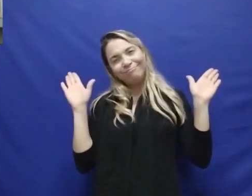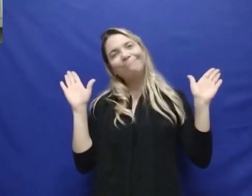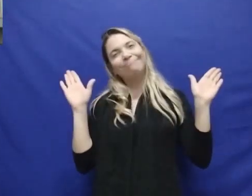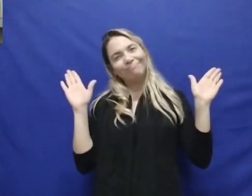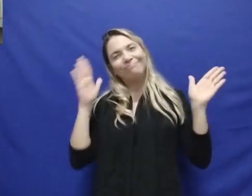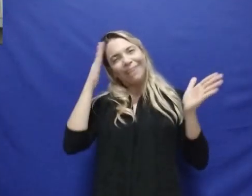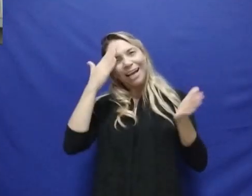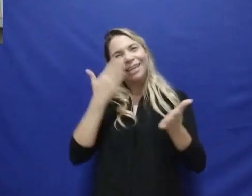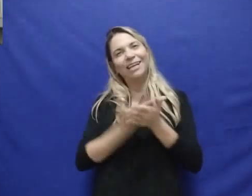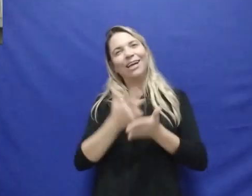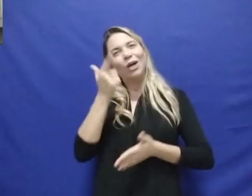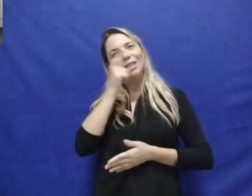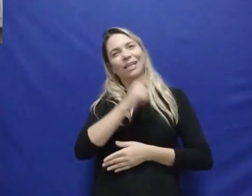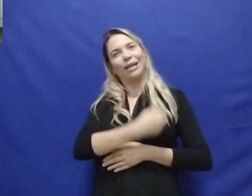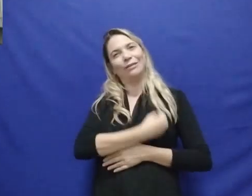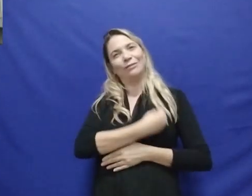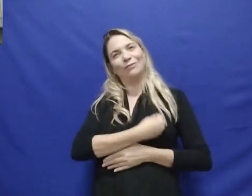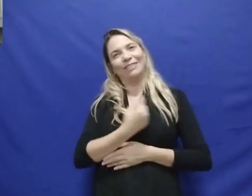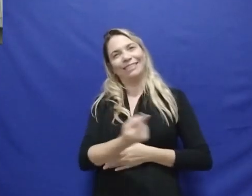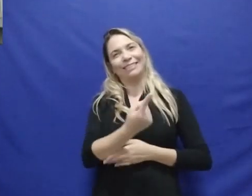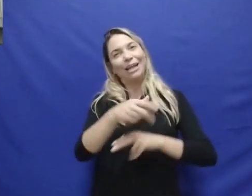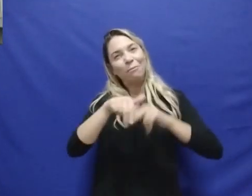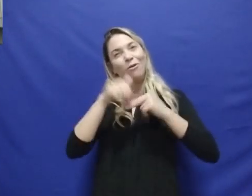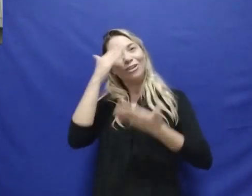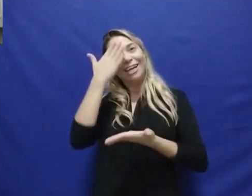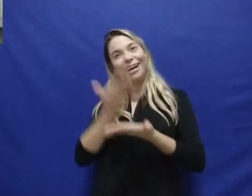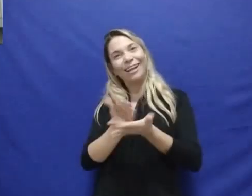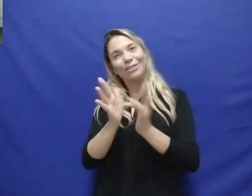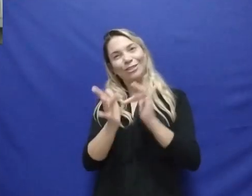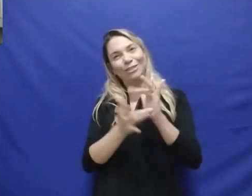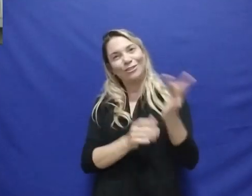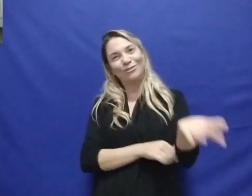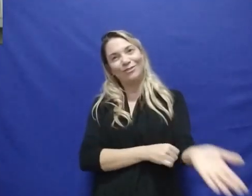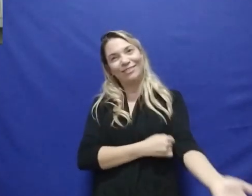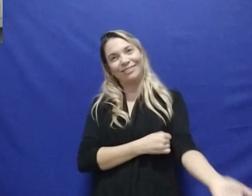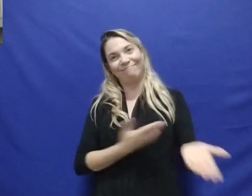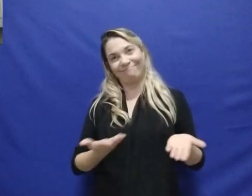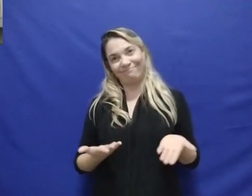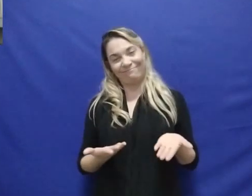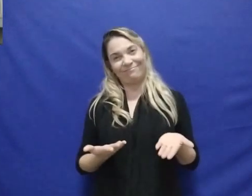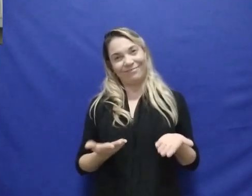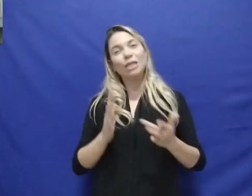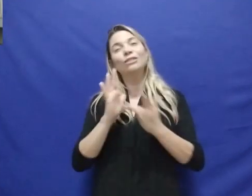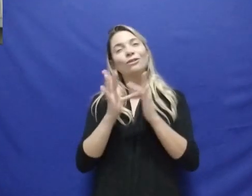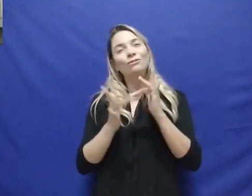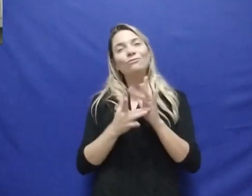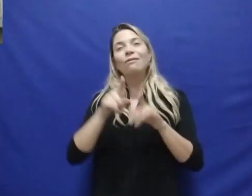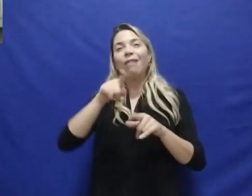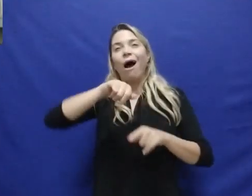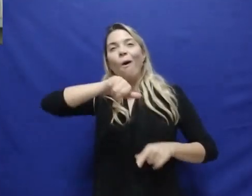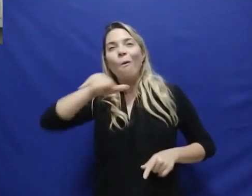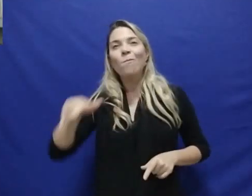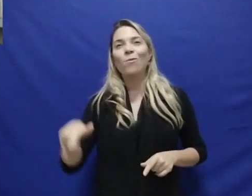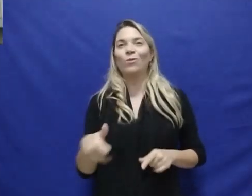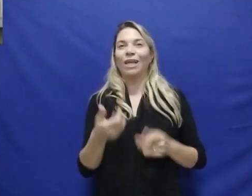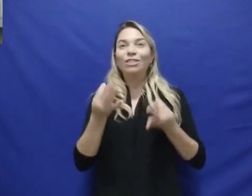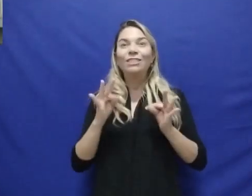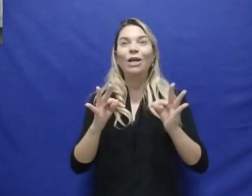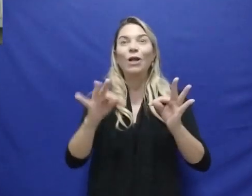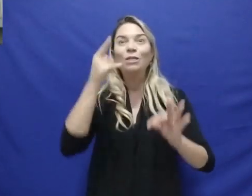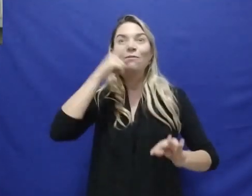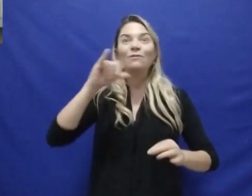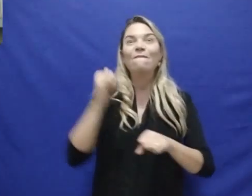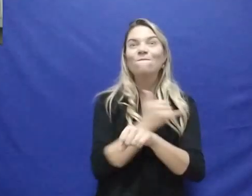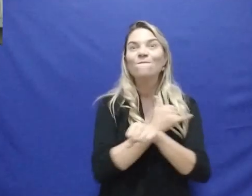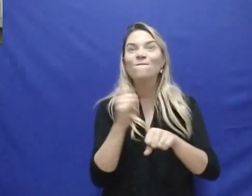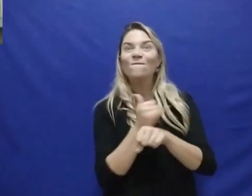triste. Precisa de compaixão. Não se engane. Não pense que na TV e na internet já